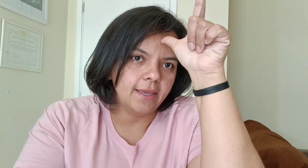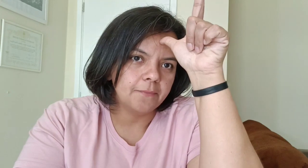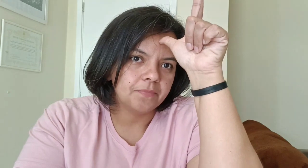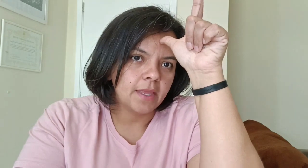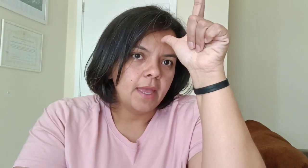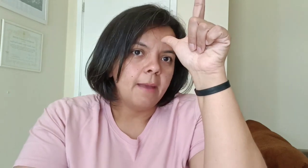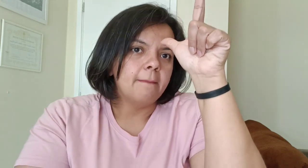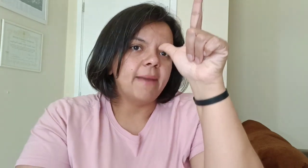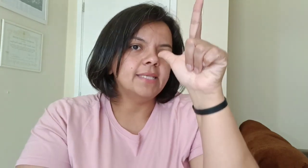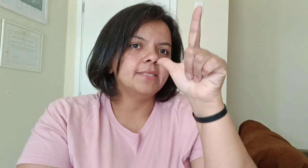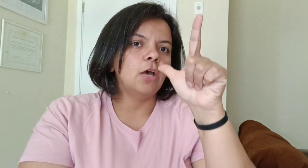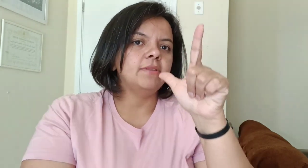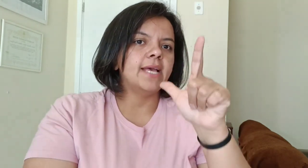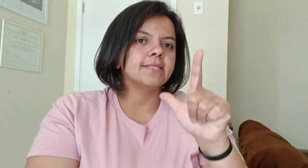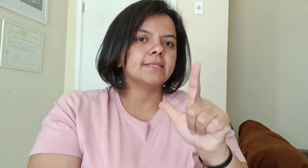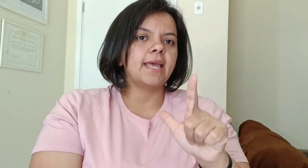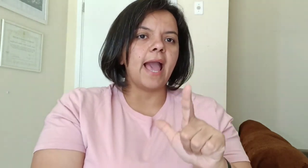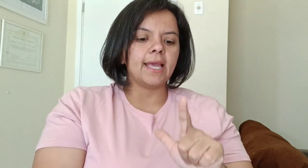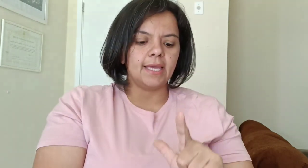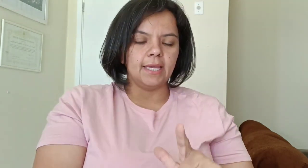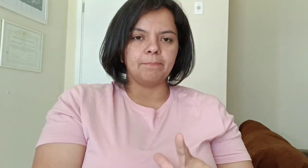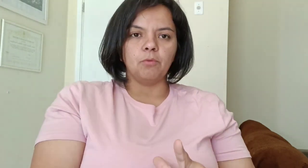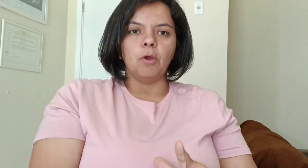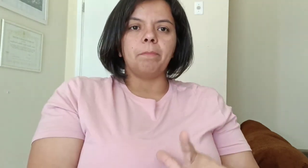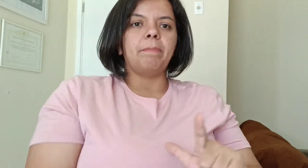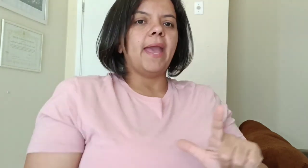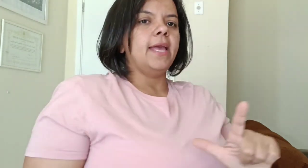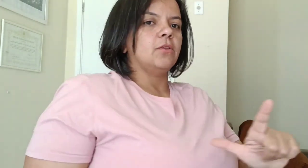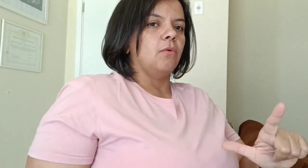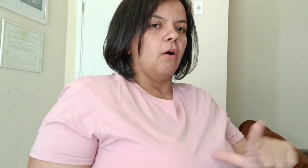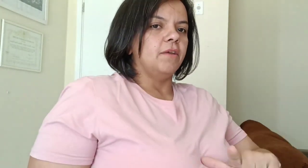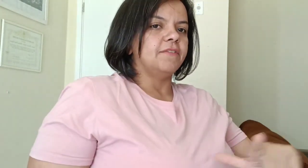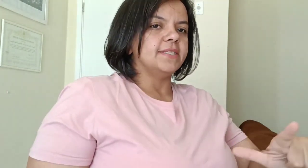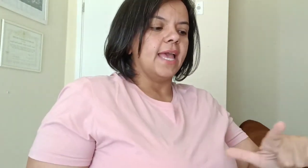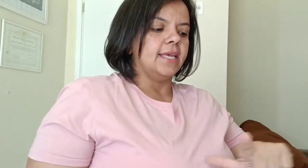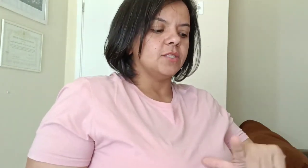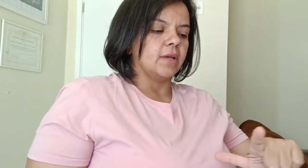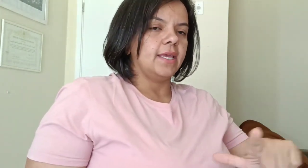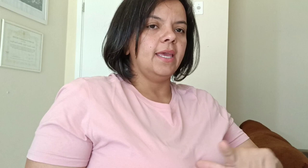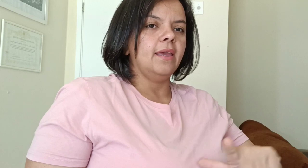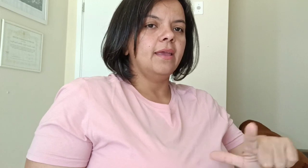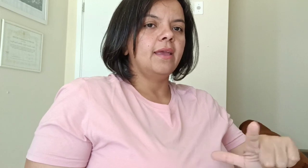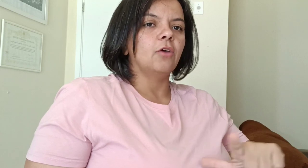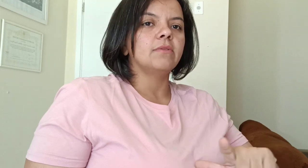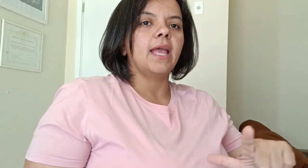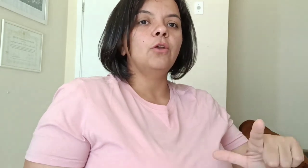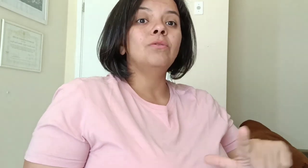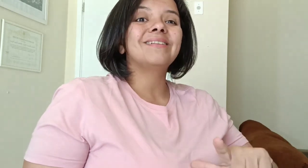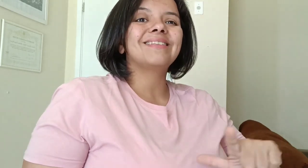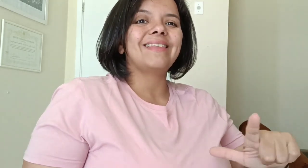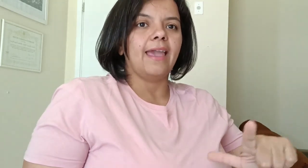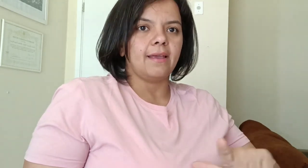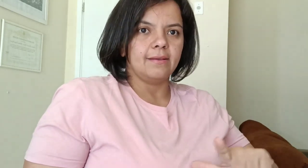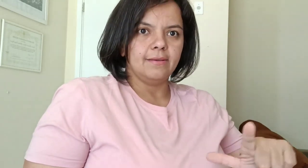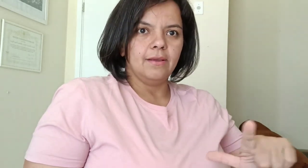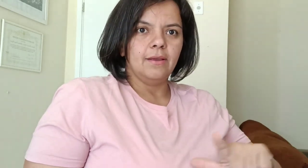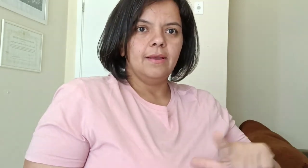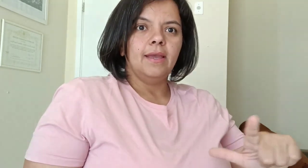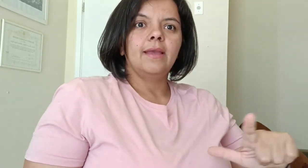ok? Mas se eu descer aqui pro meu peito, ó, e fizer isso aqui, eu tenho ter.